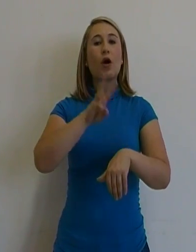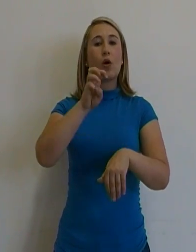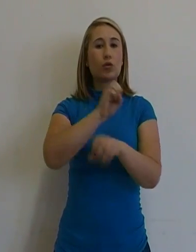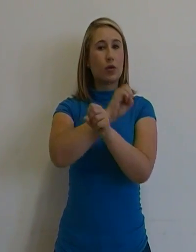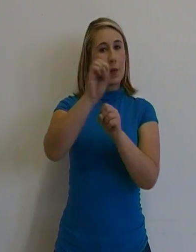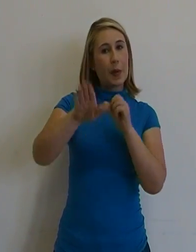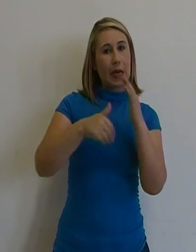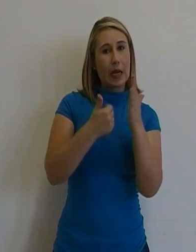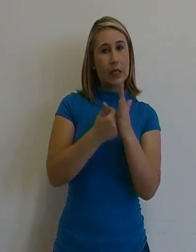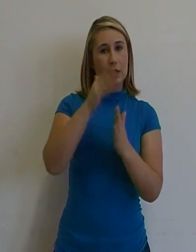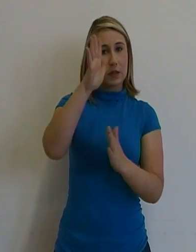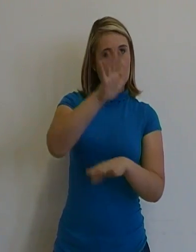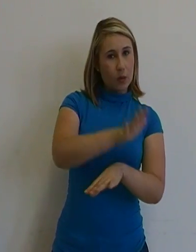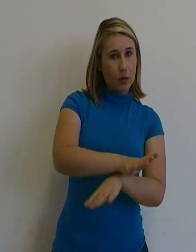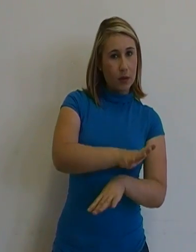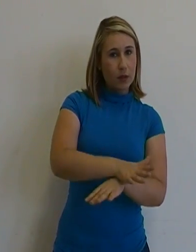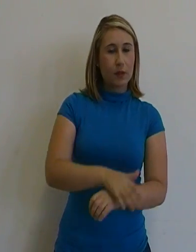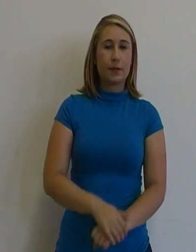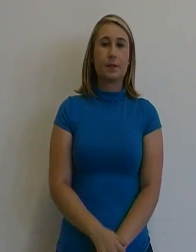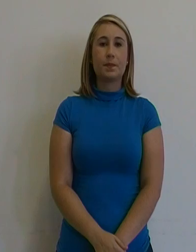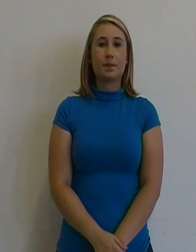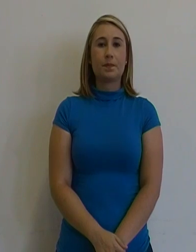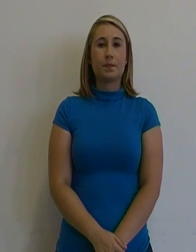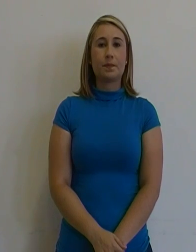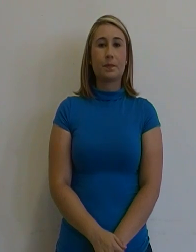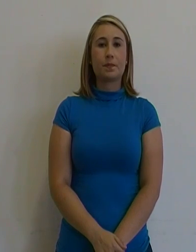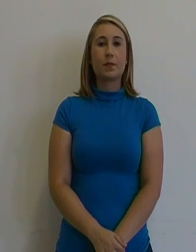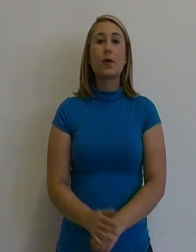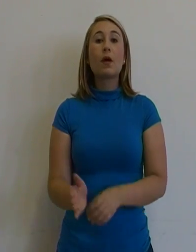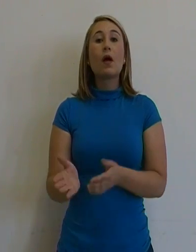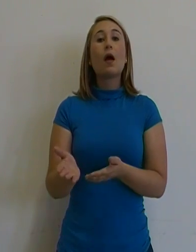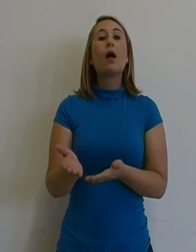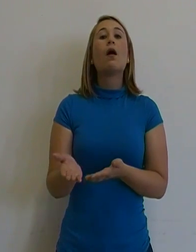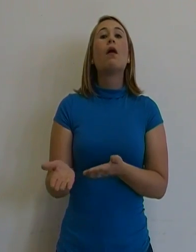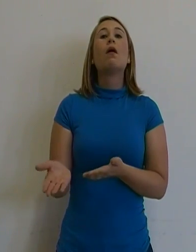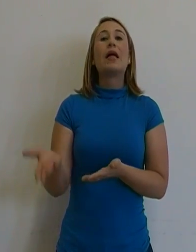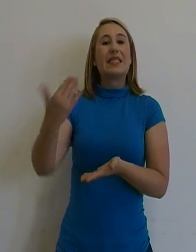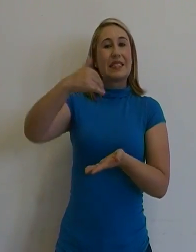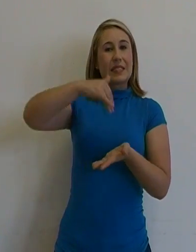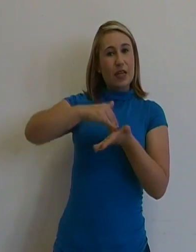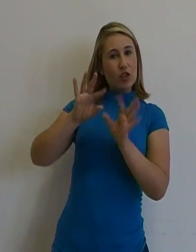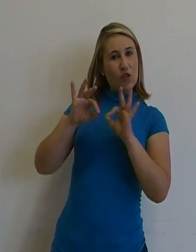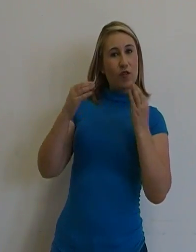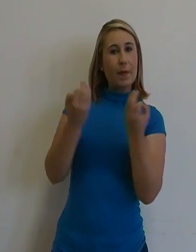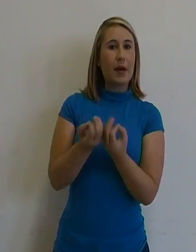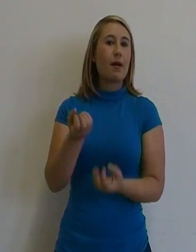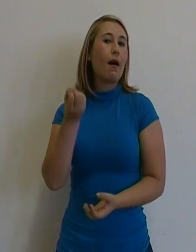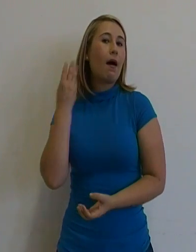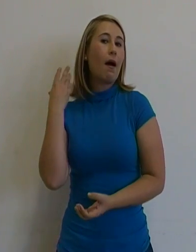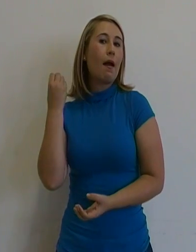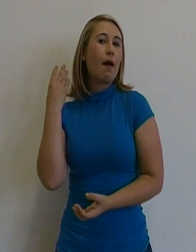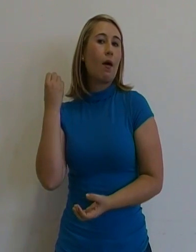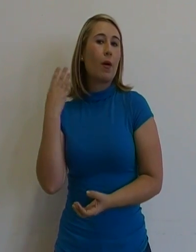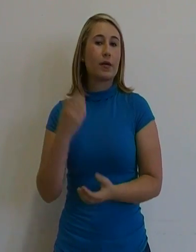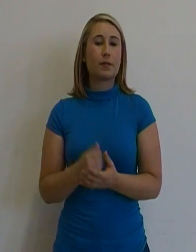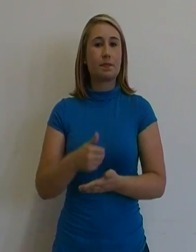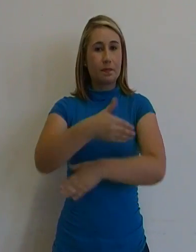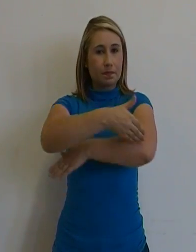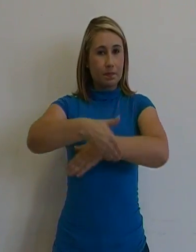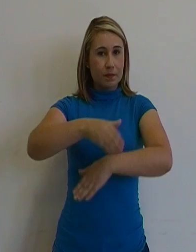5 de la tarde. Centro Integral de la Familia de Aranjuez, carrera 50,